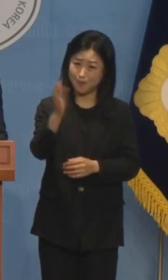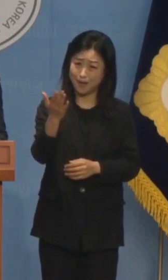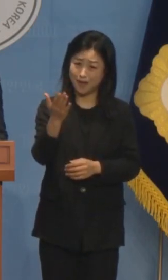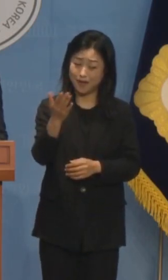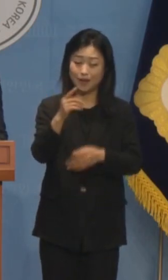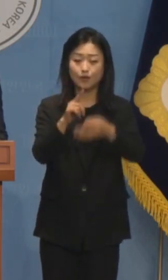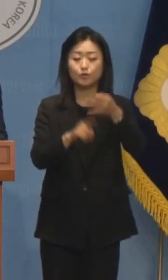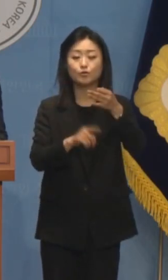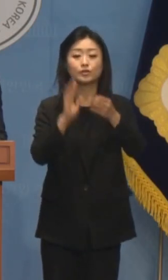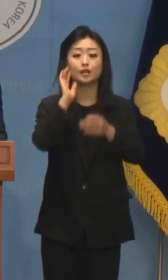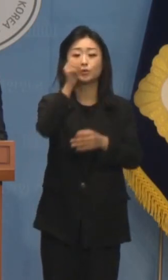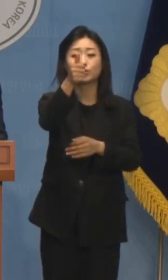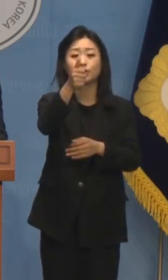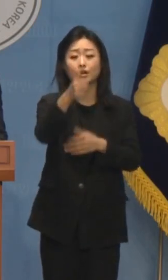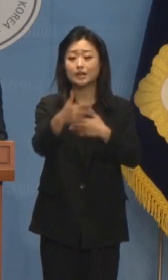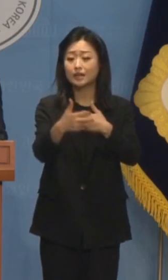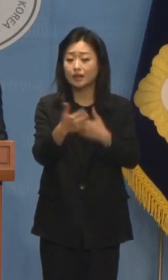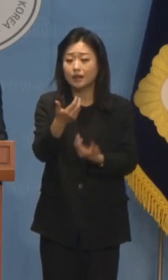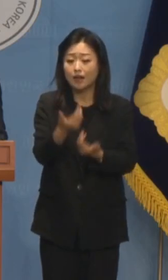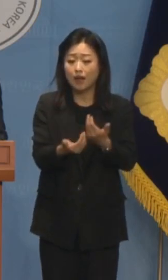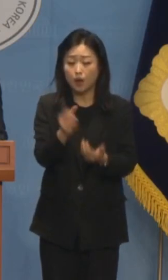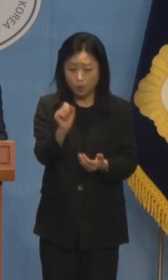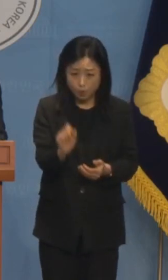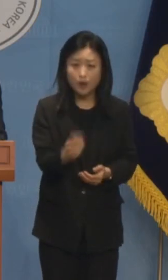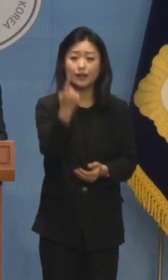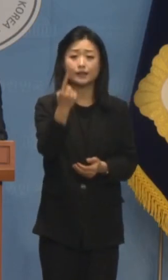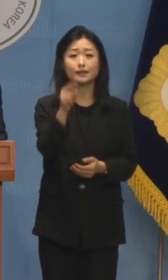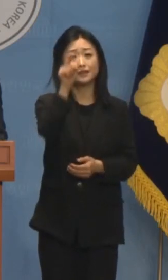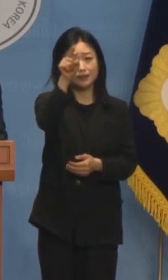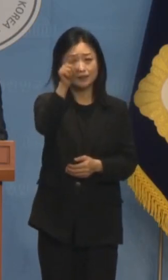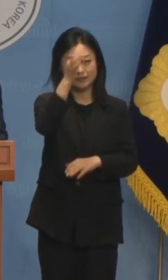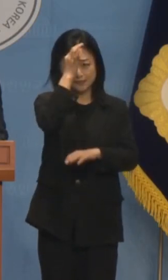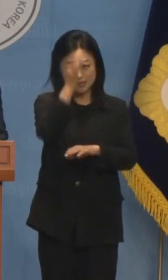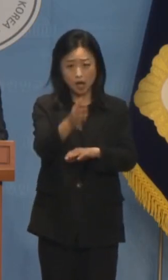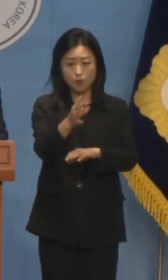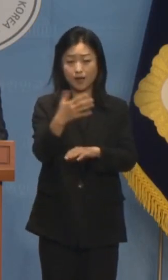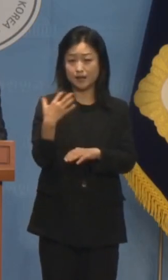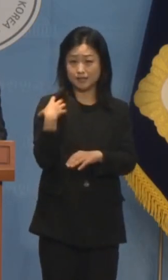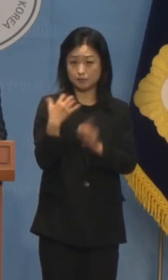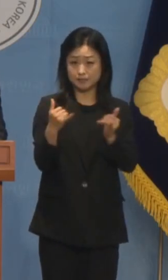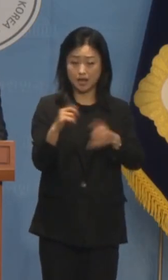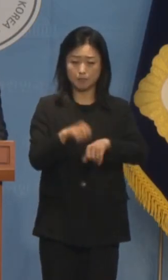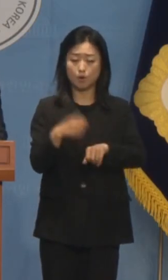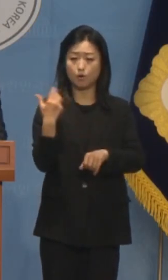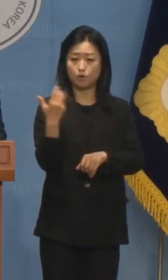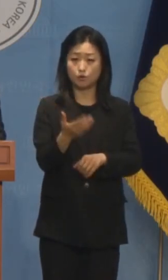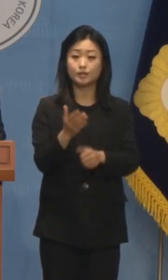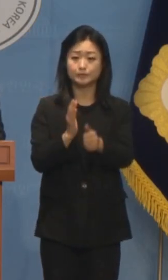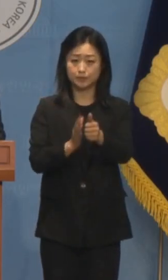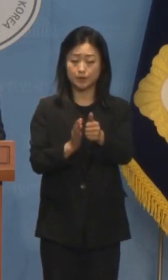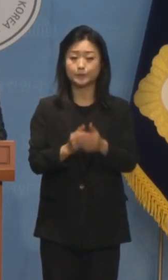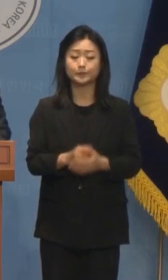윤석열 대통령은 의료 대란을 일으킨 데 대해 사과하고 책임자를 문책하십시오.